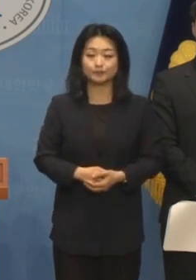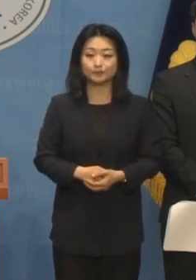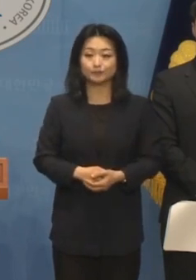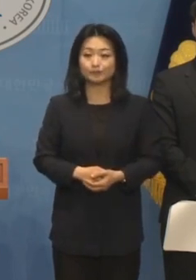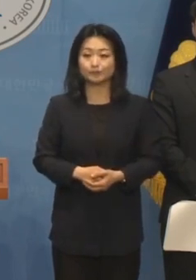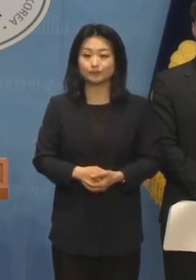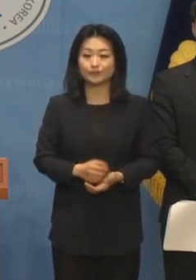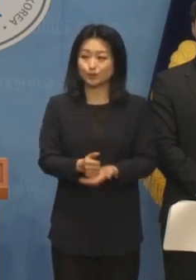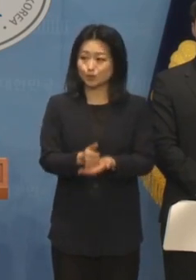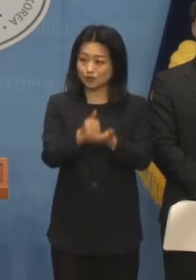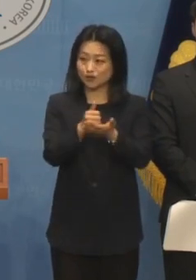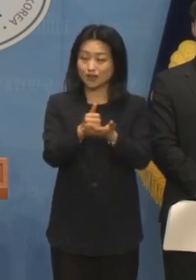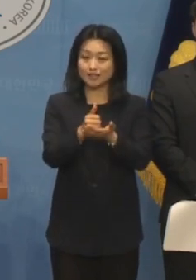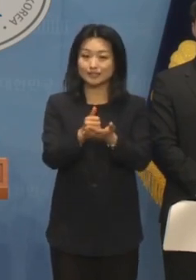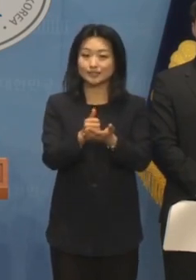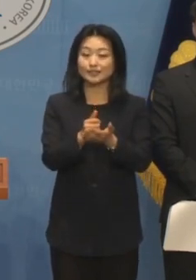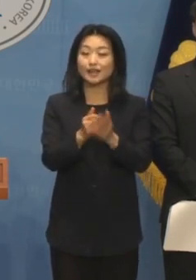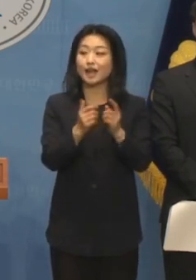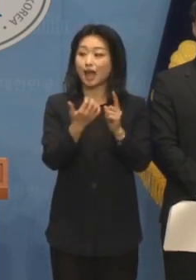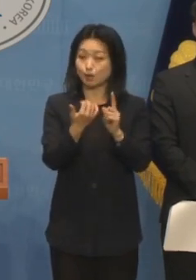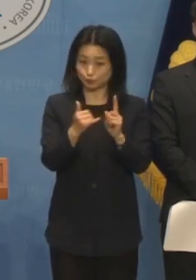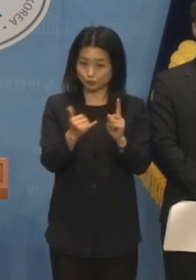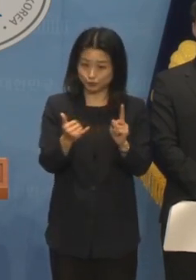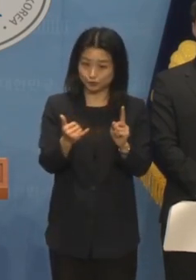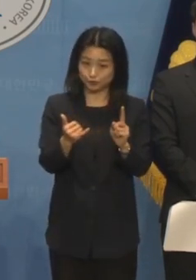아주 중요한 한 분이